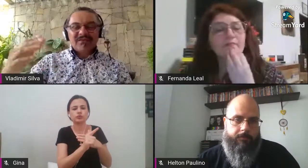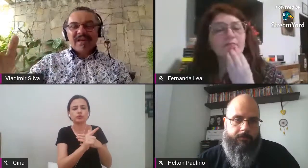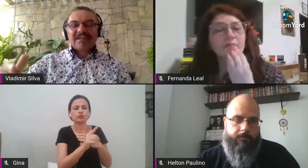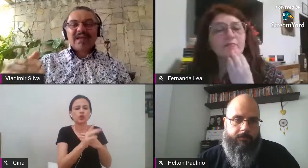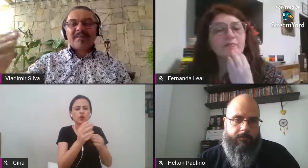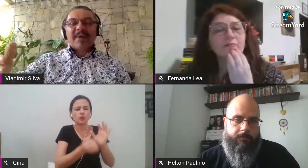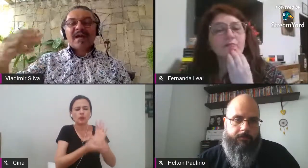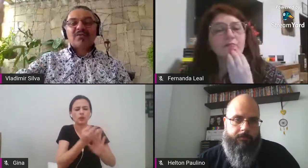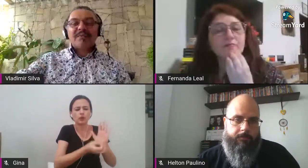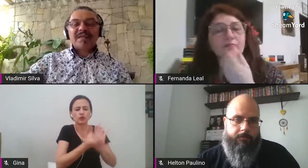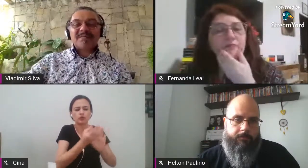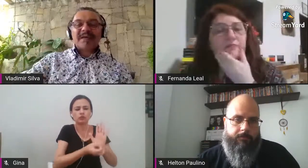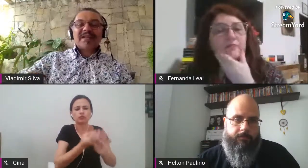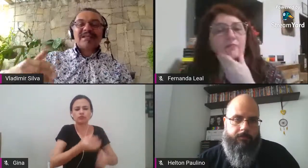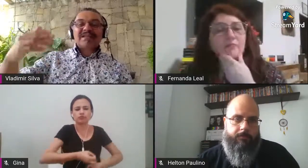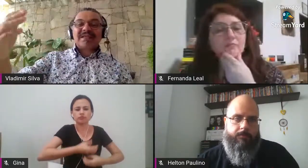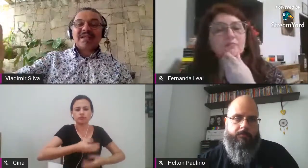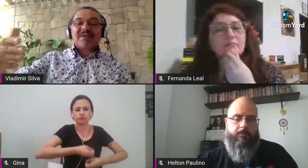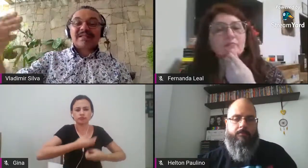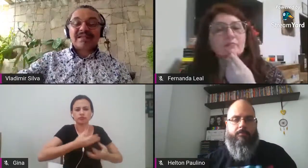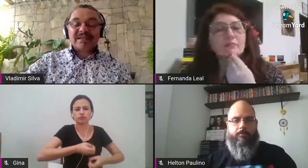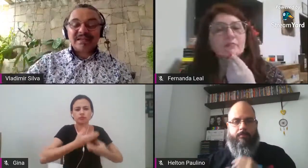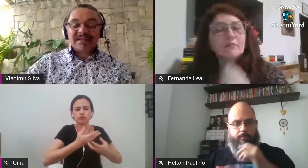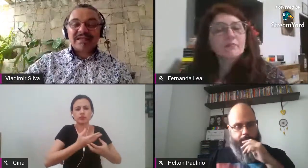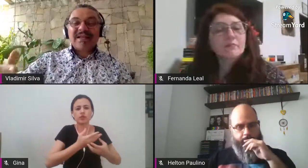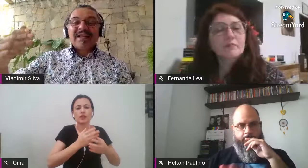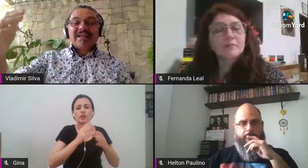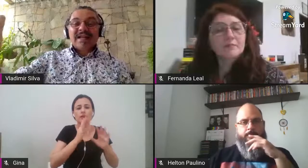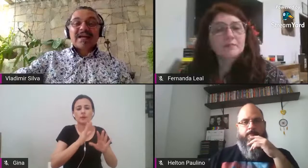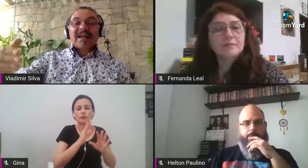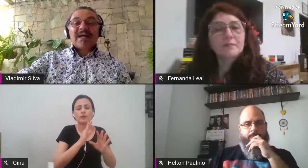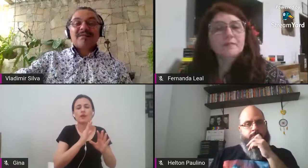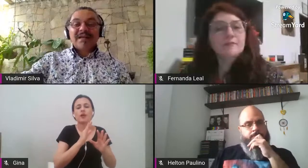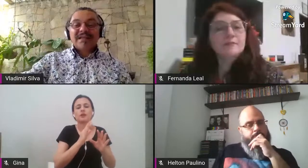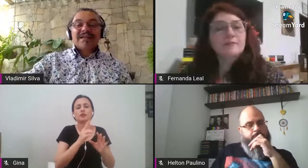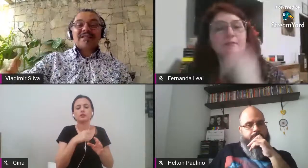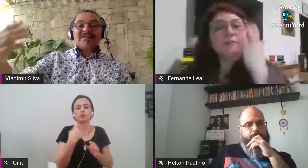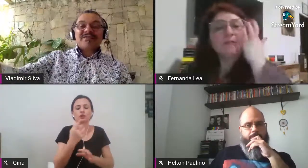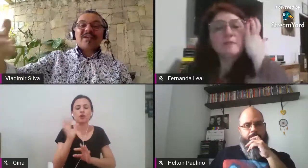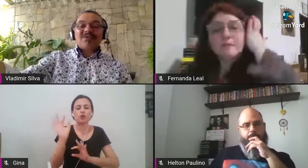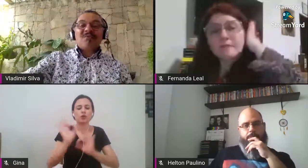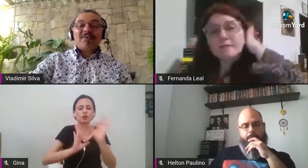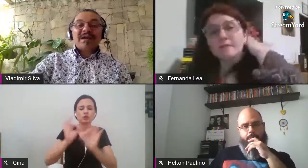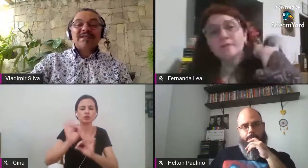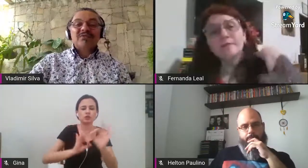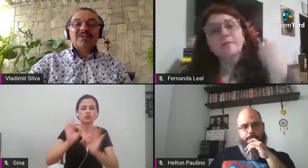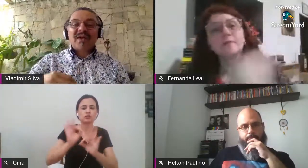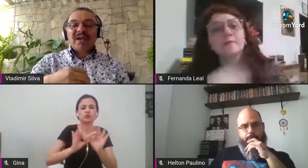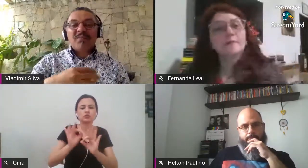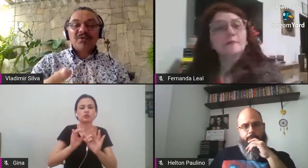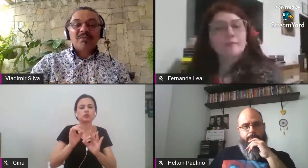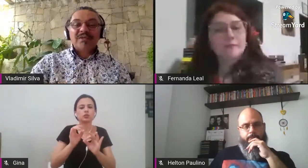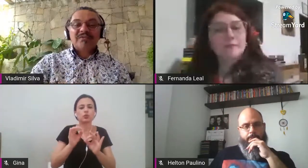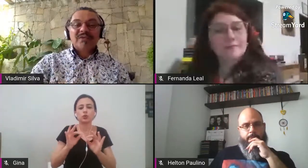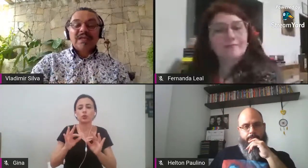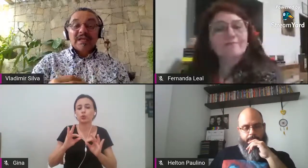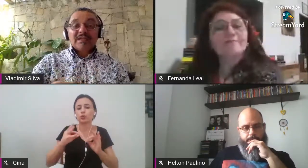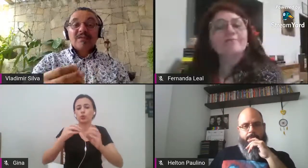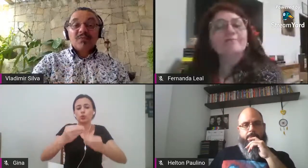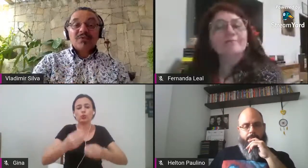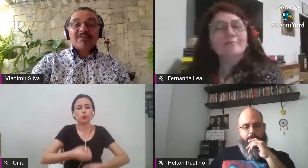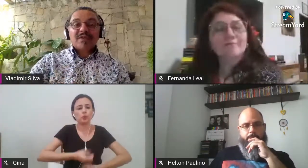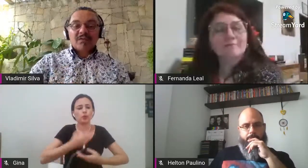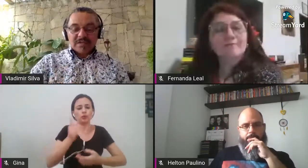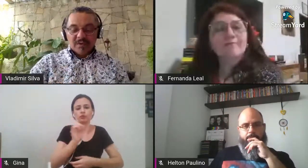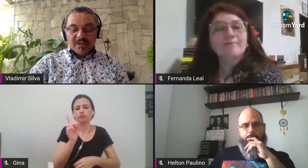que ele fala de: reparto a minha esperança e tenho a certeza da clara manhã que vem com o meu canto. Então, é muito bonito. E